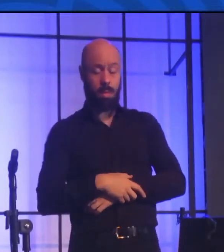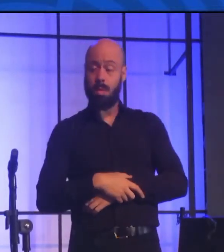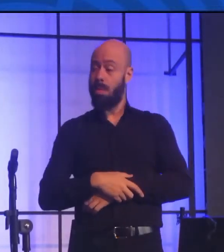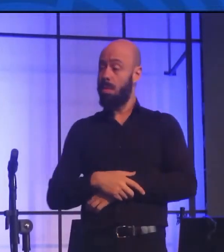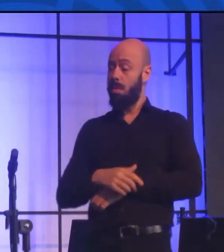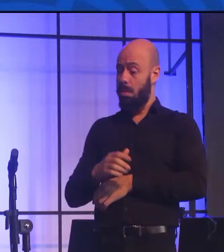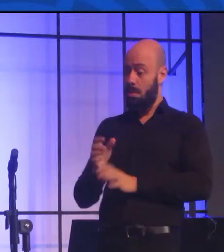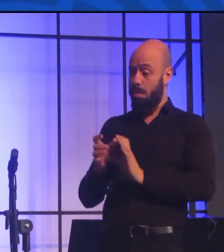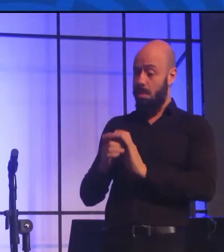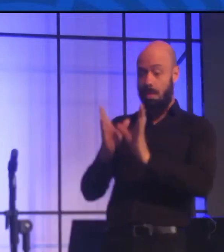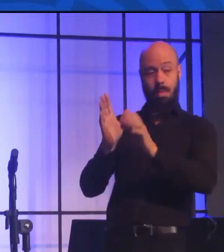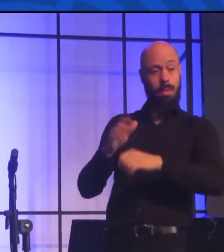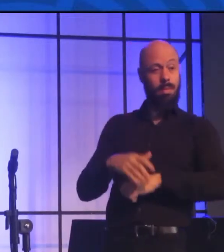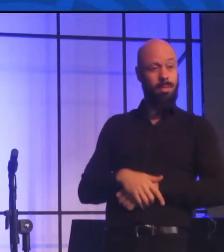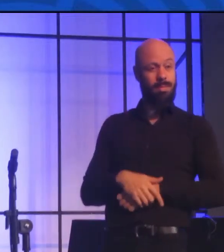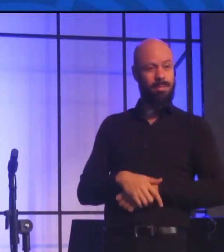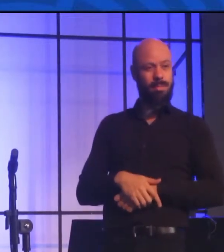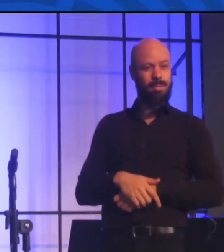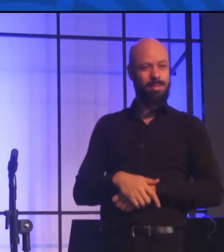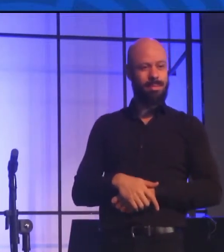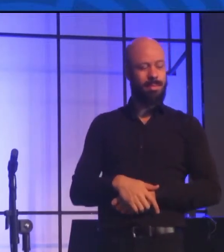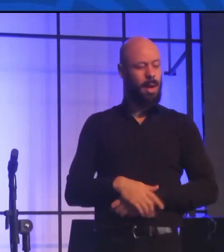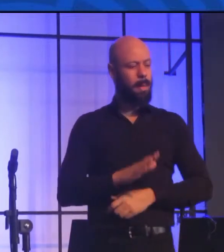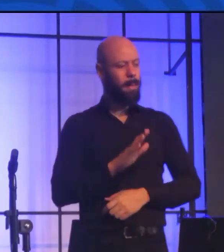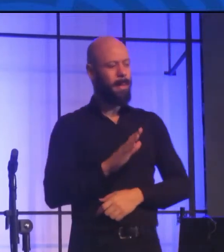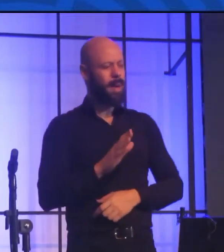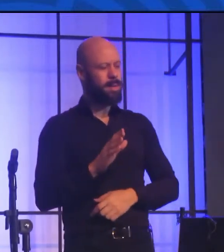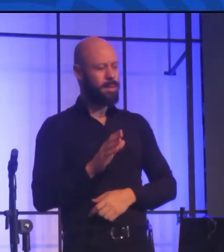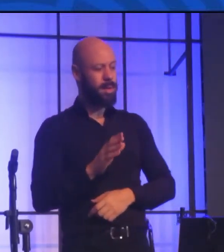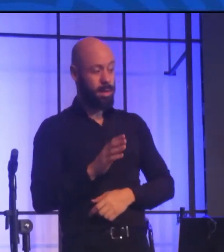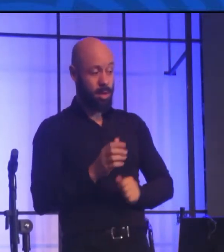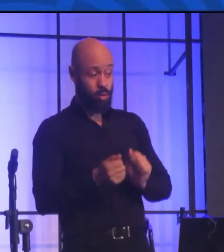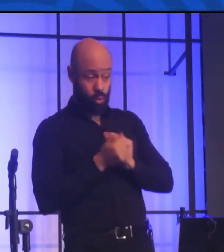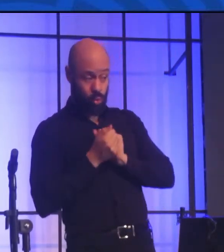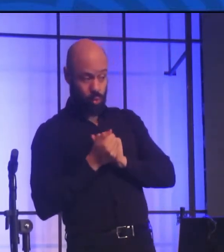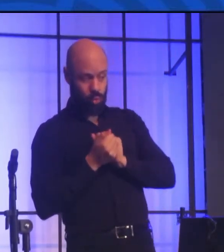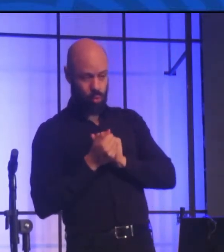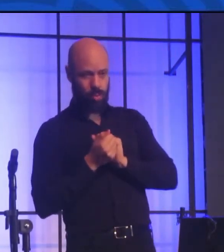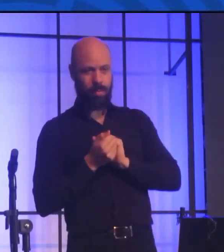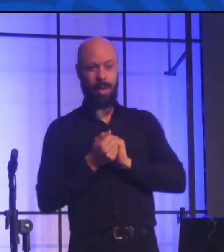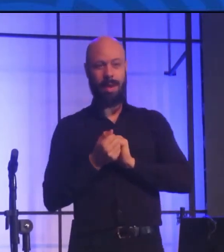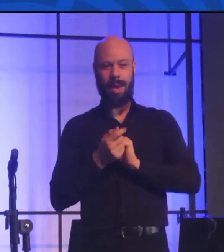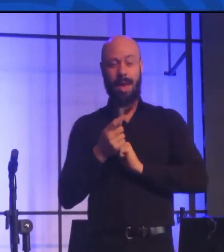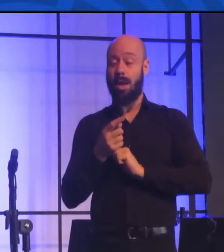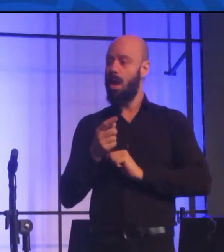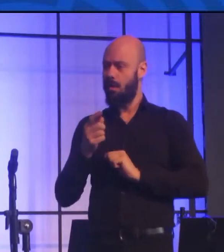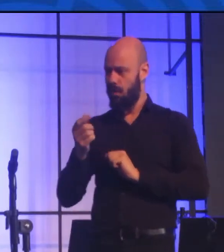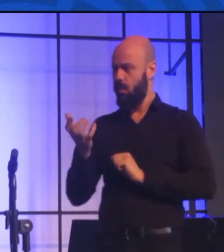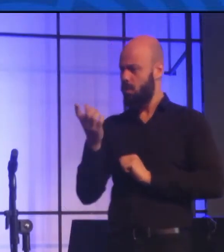ser indagado se ele queria ir junto. Ele não se ofereceu.